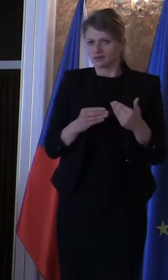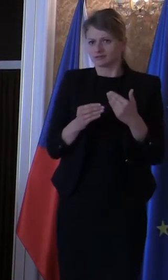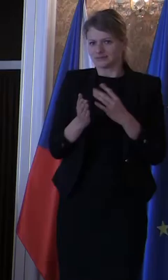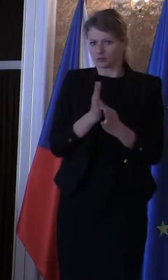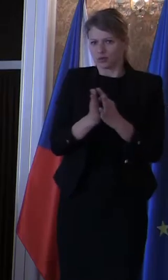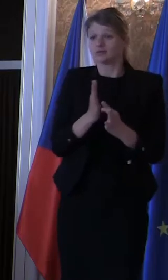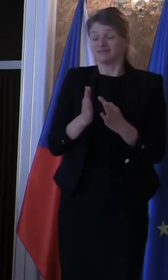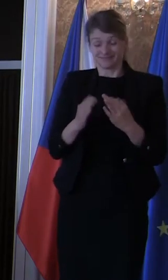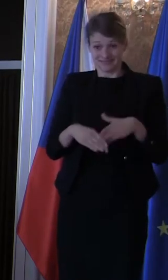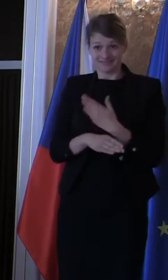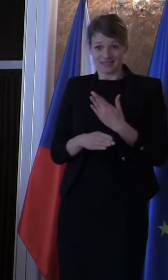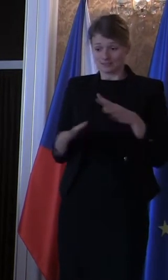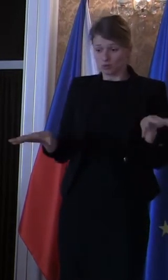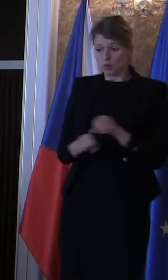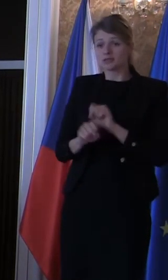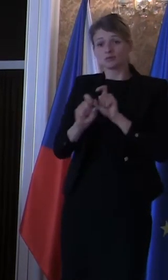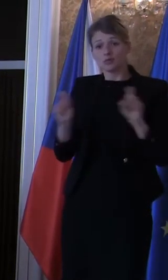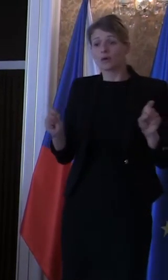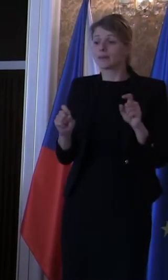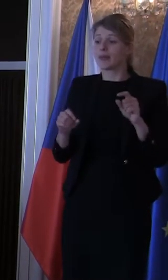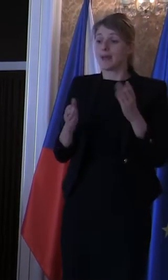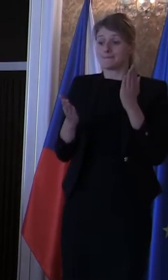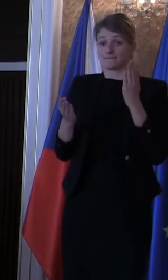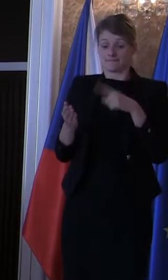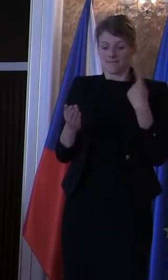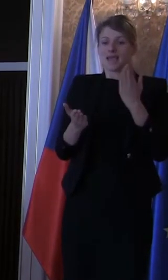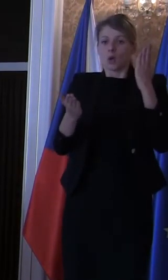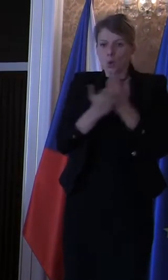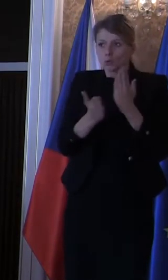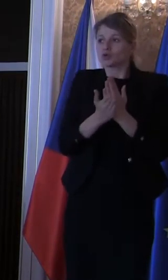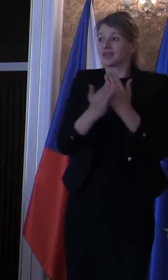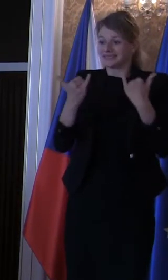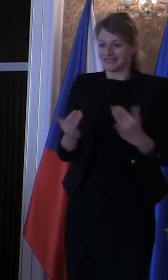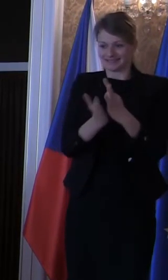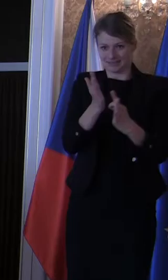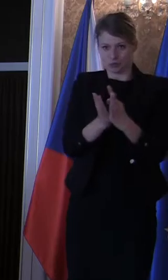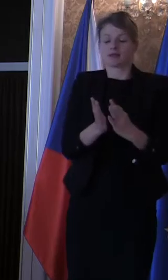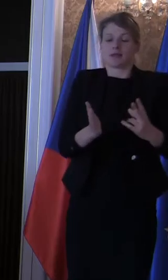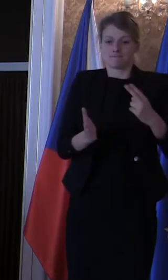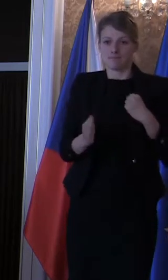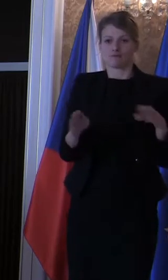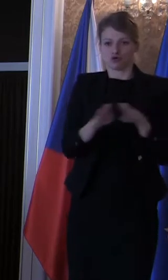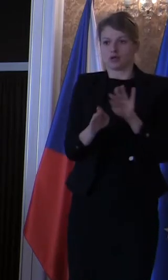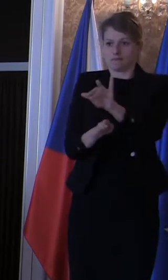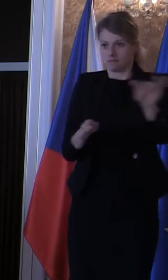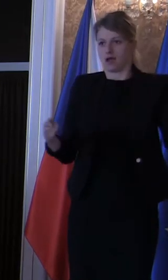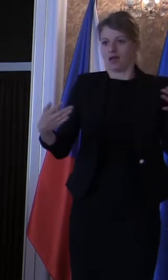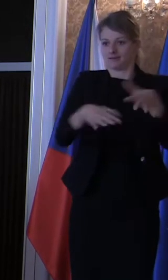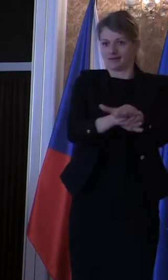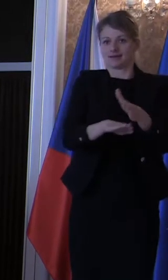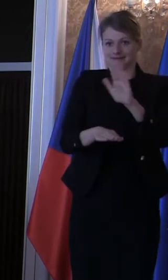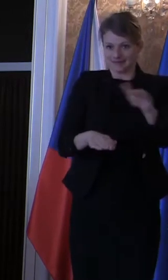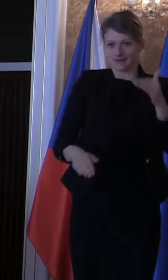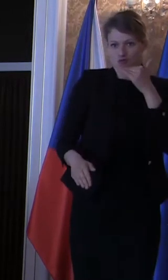říká, že jsou připraveni. Dneska větší polovina dětí se všemi zdravotními postiženími, kromě